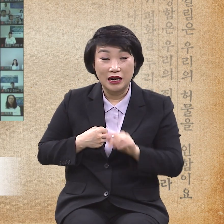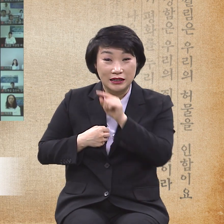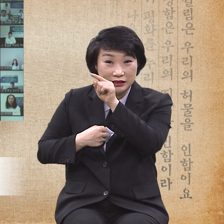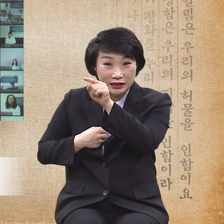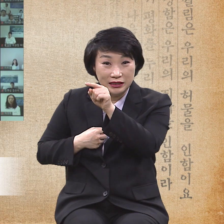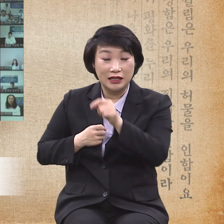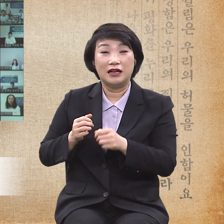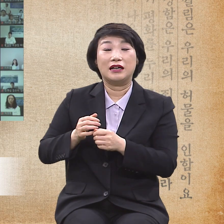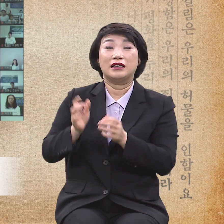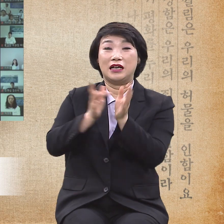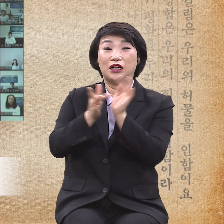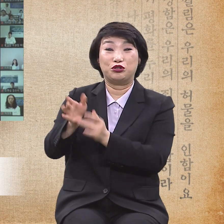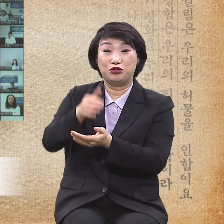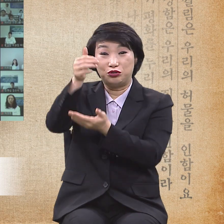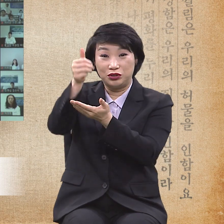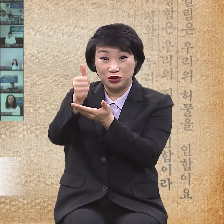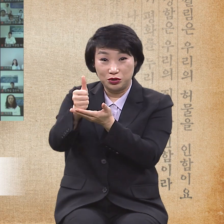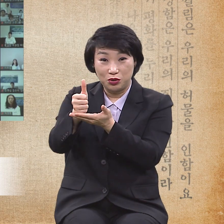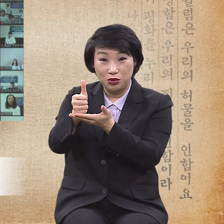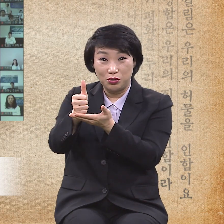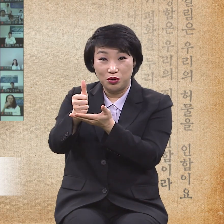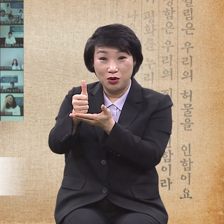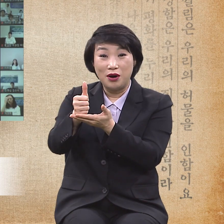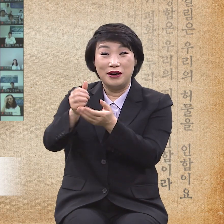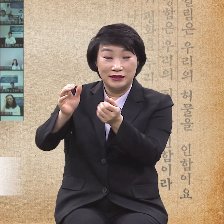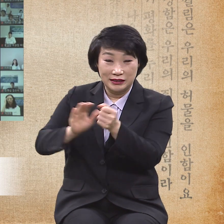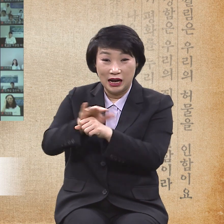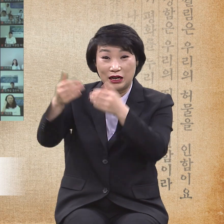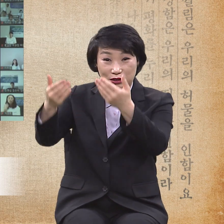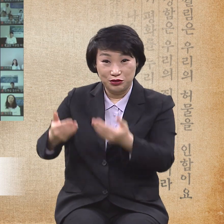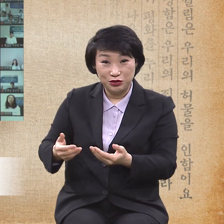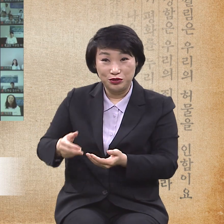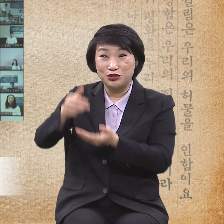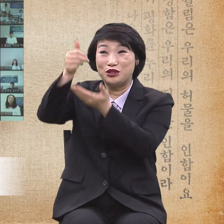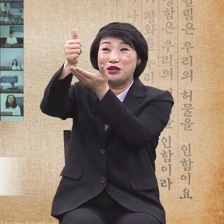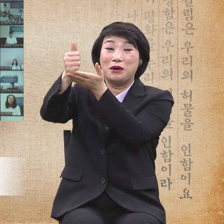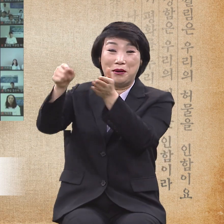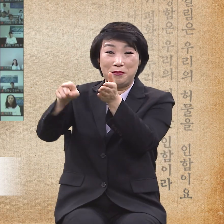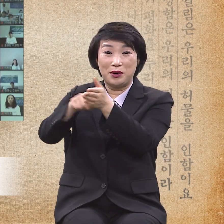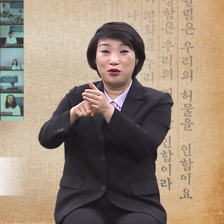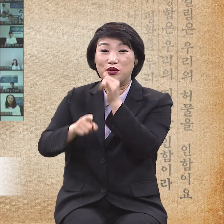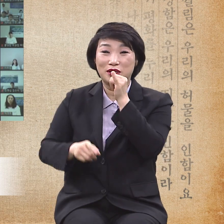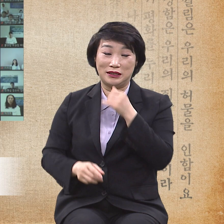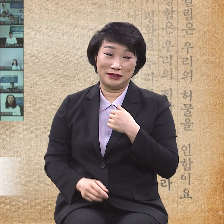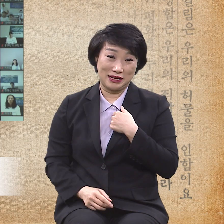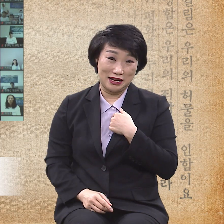그 예수 그리스도를 사랑하신 그를 믿는 것이요,